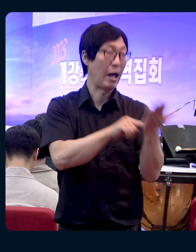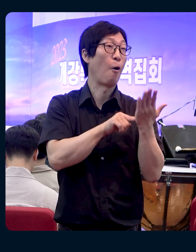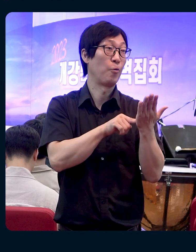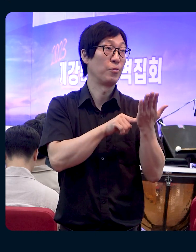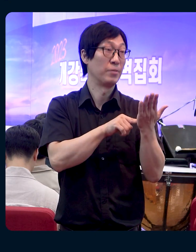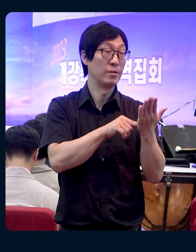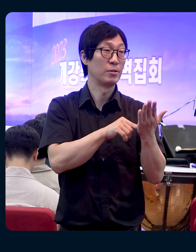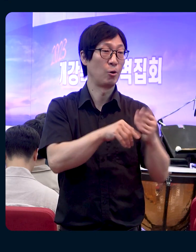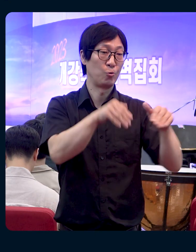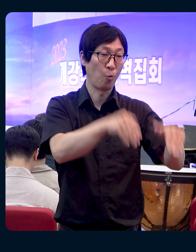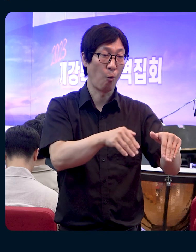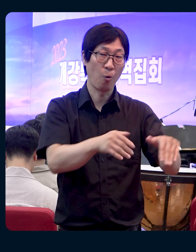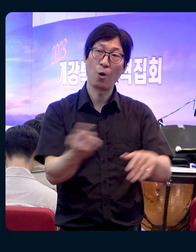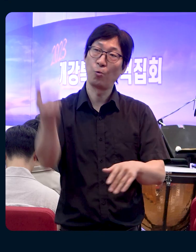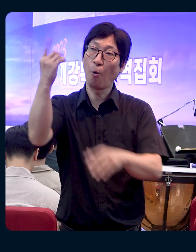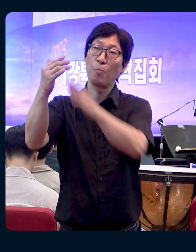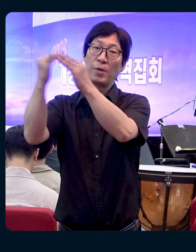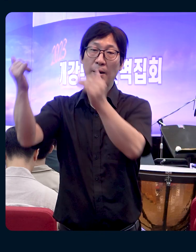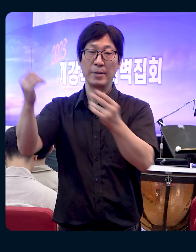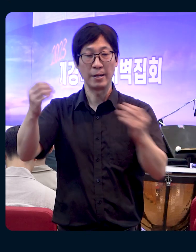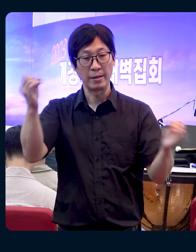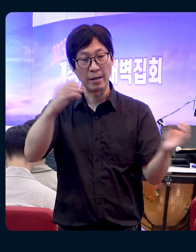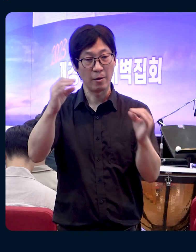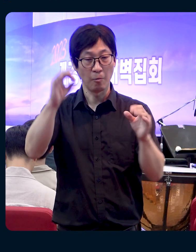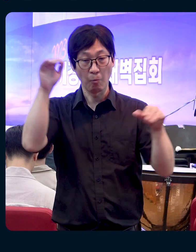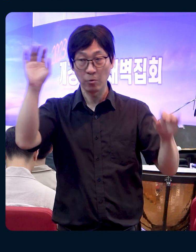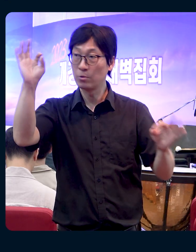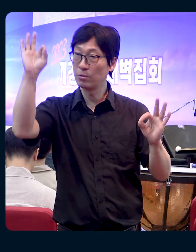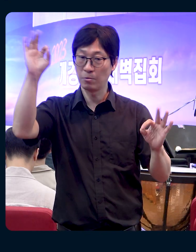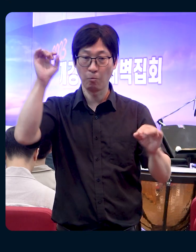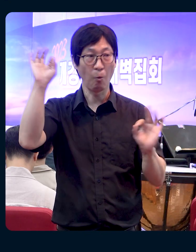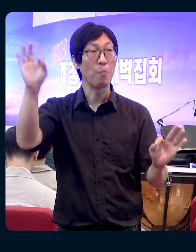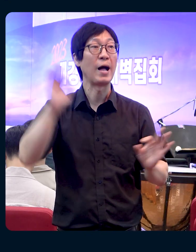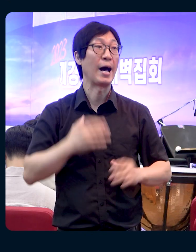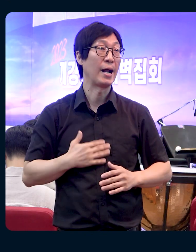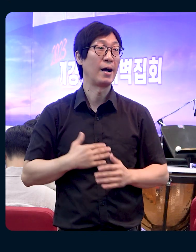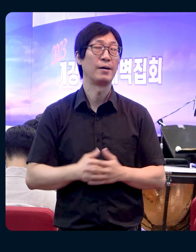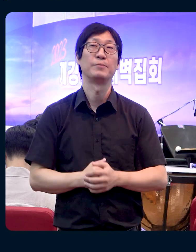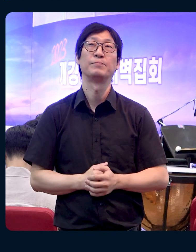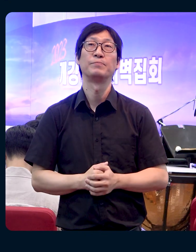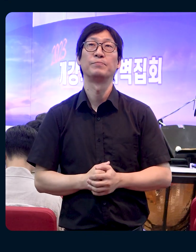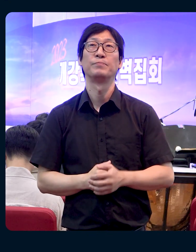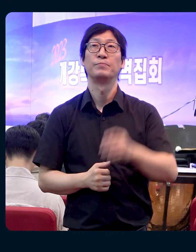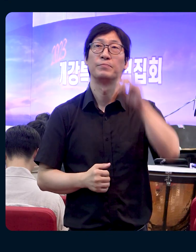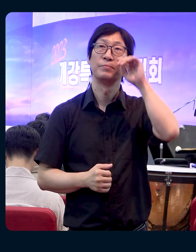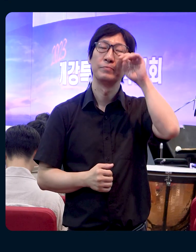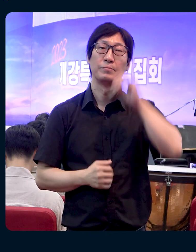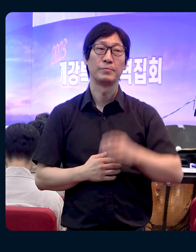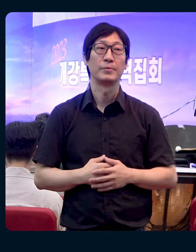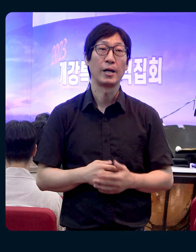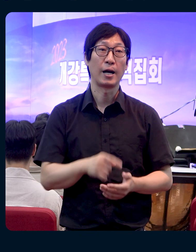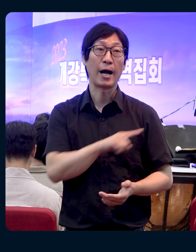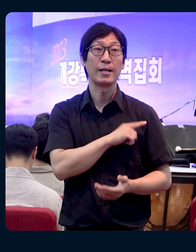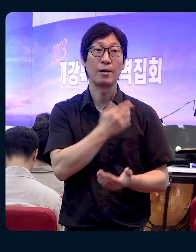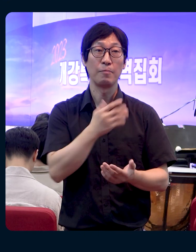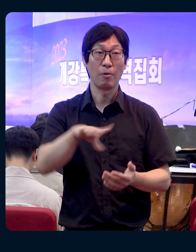그 핵심 메시지를 찾을 수가 있습니다. 우선 제일 중요한 것 바로 주님이에요.